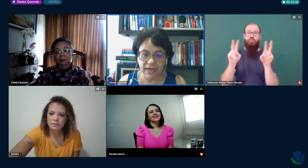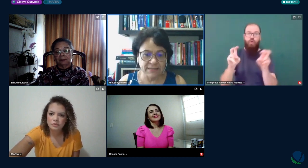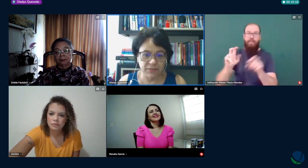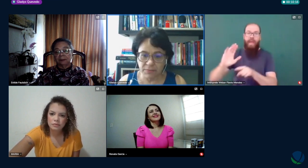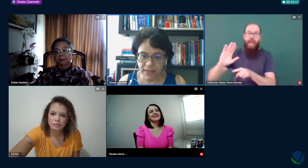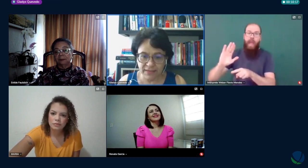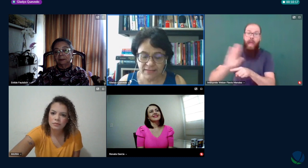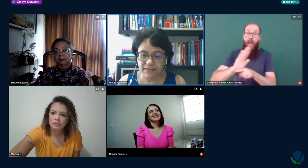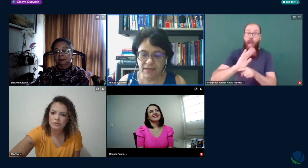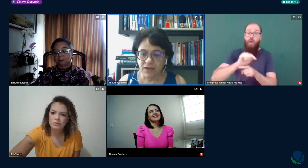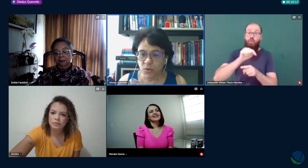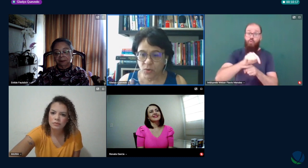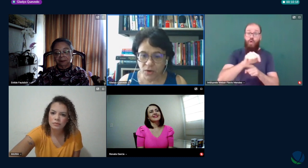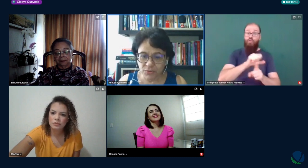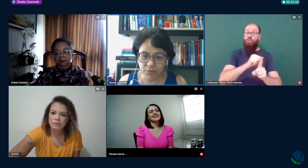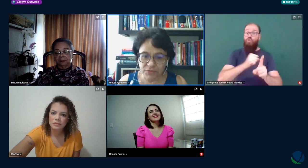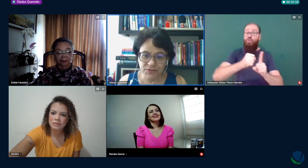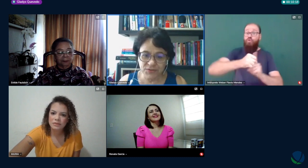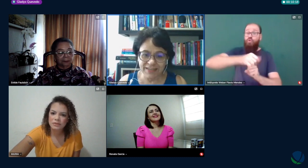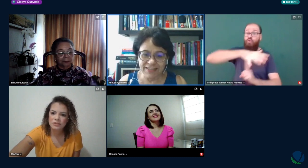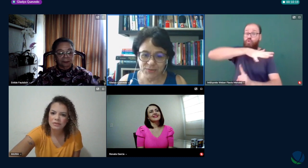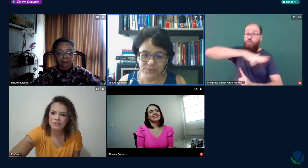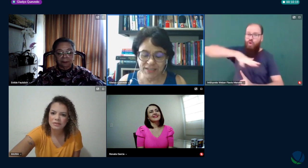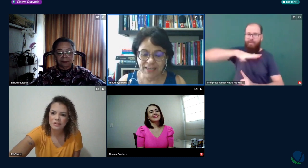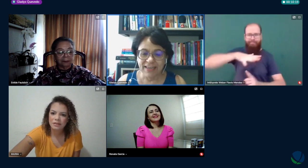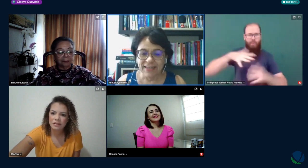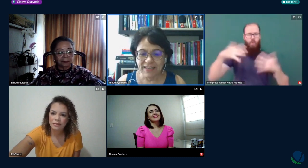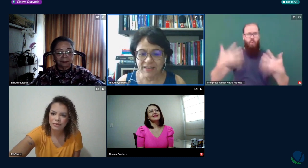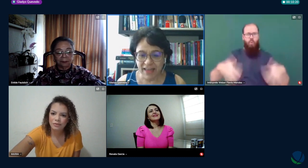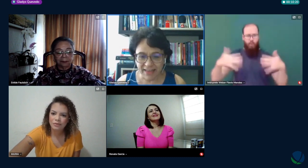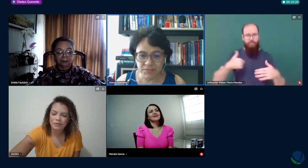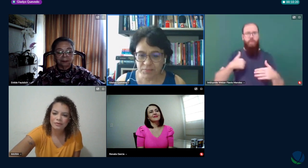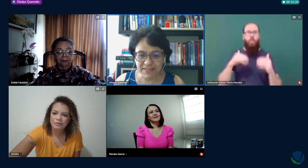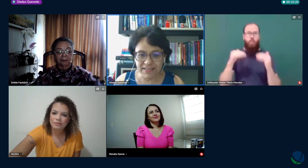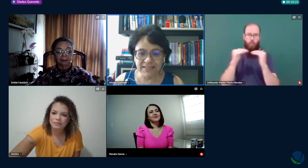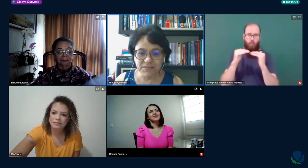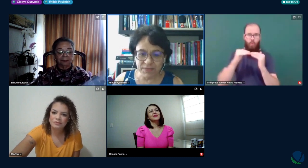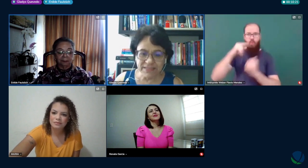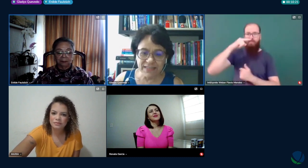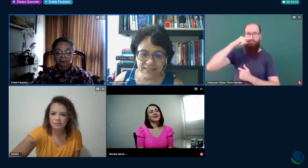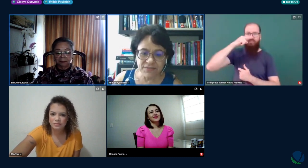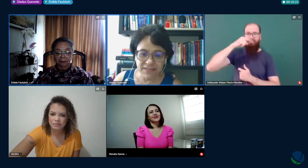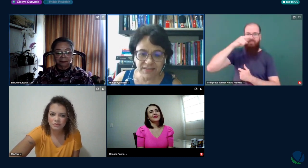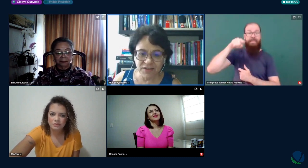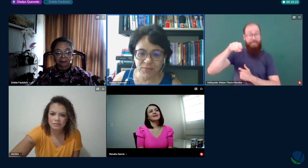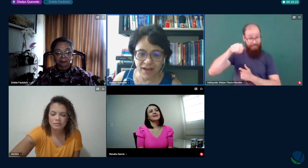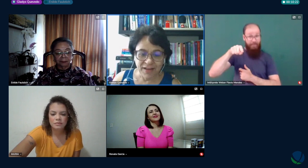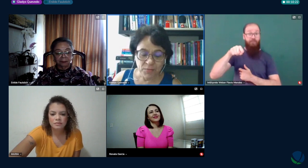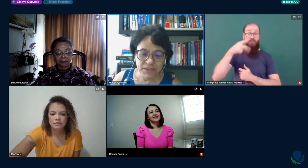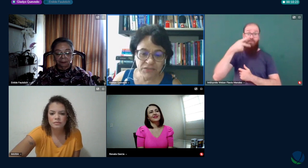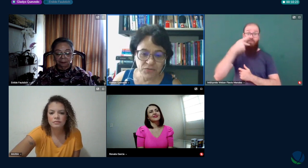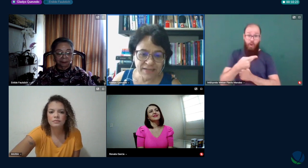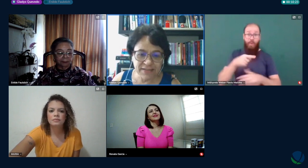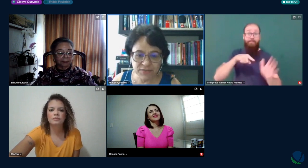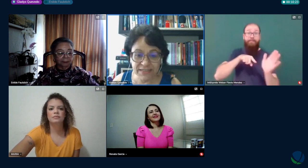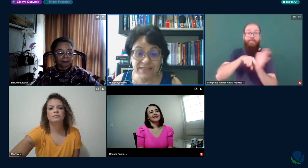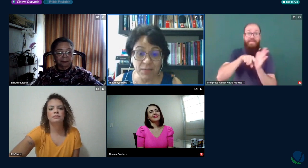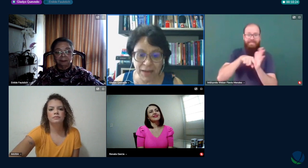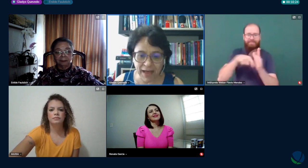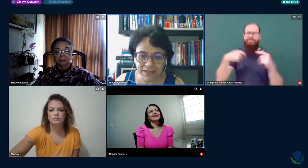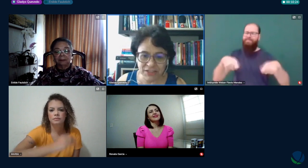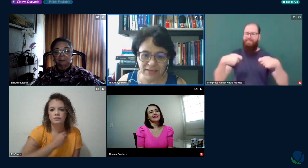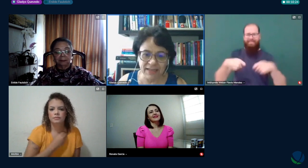contribuições sociais, são imensas. Concordo com a professora Enilde que essas pesquisas precisam se ter uma